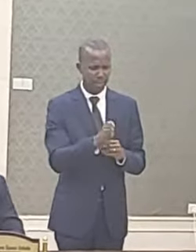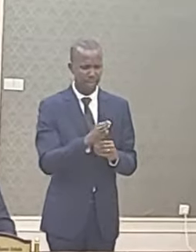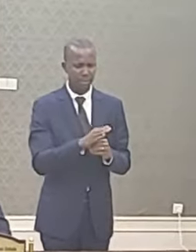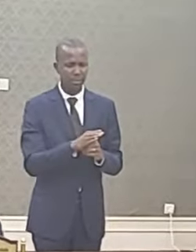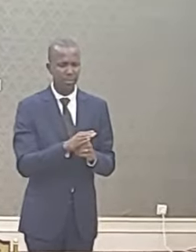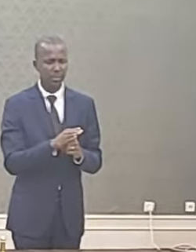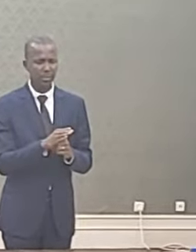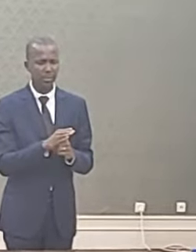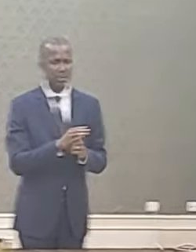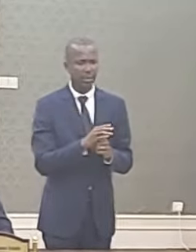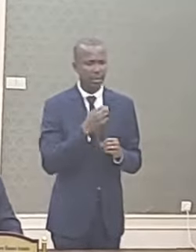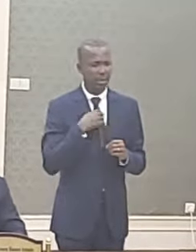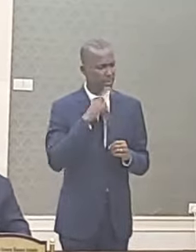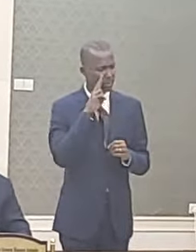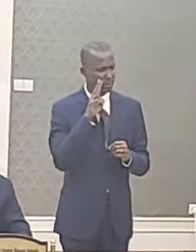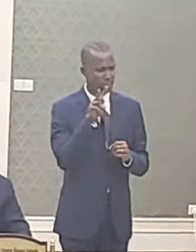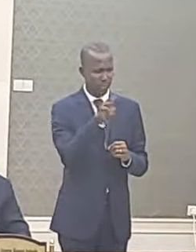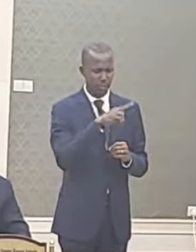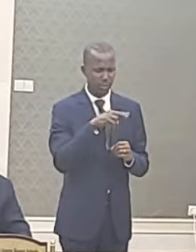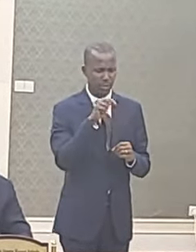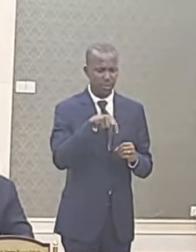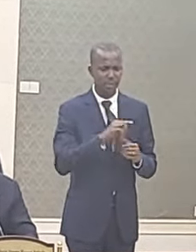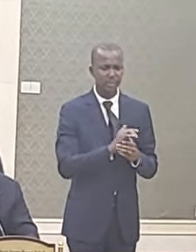Et je vais les surveiller aussi.